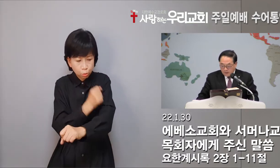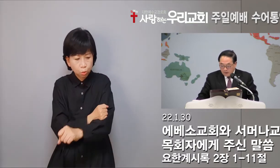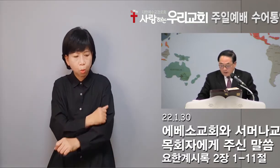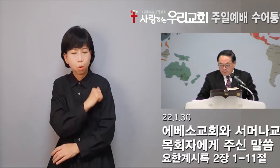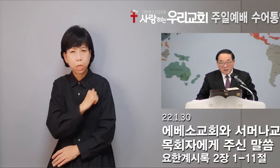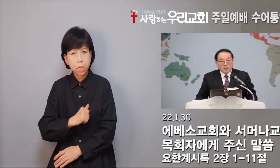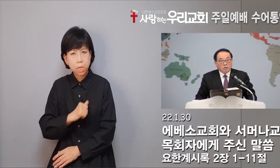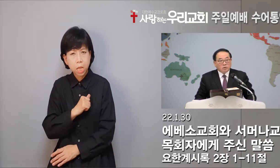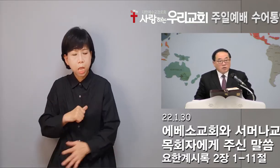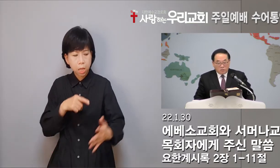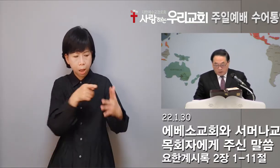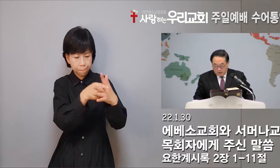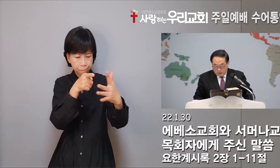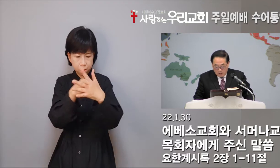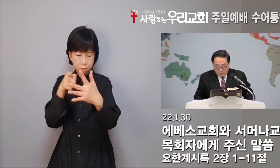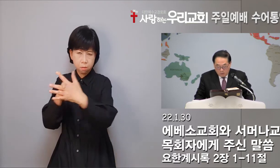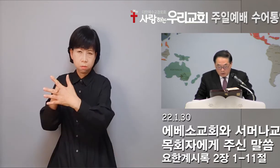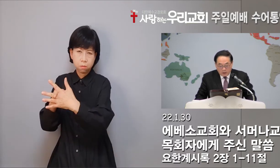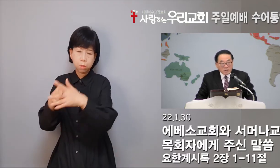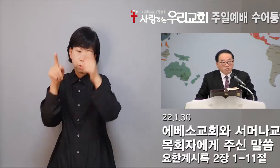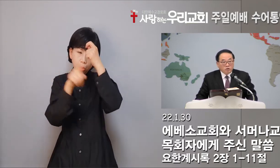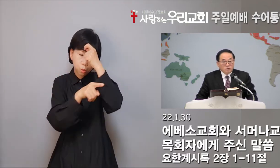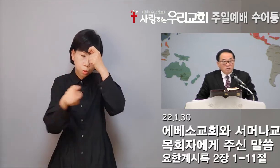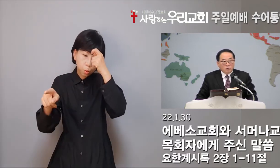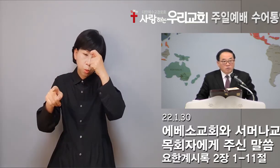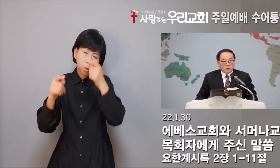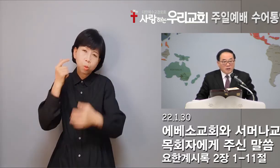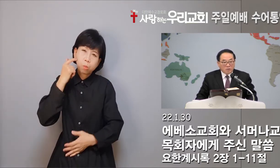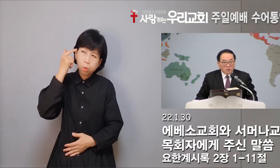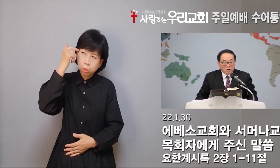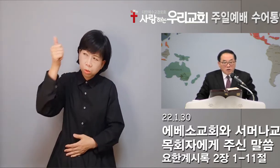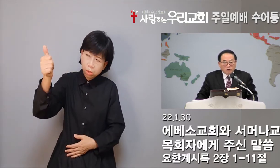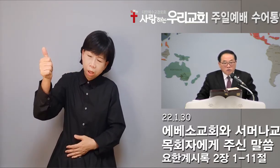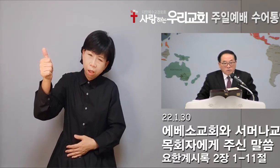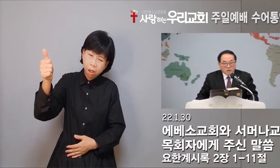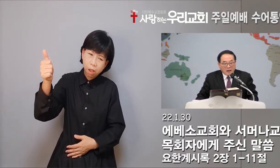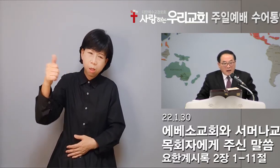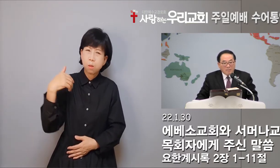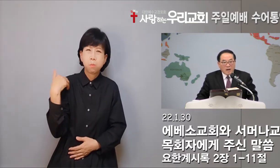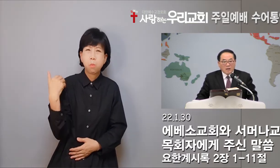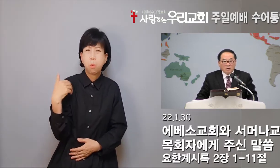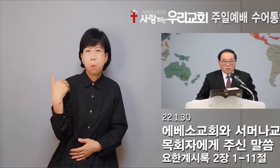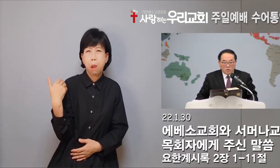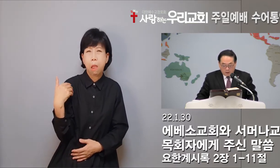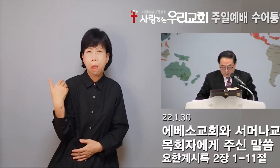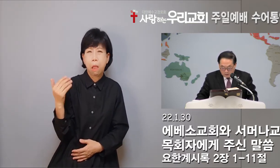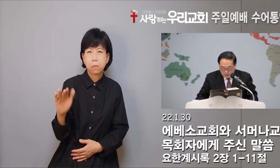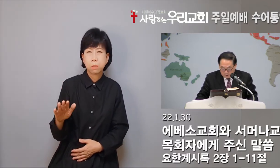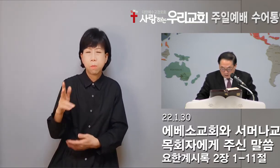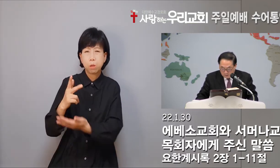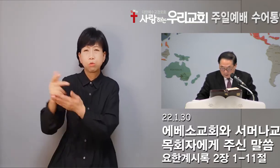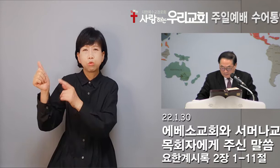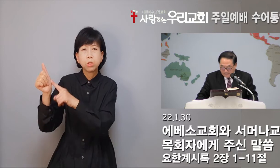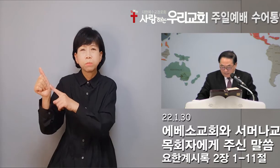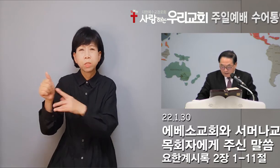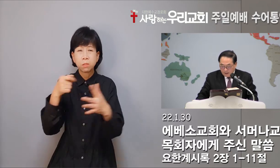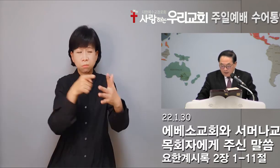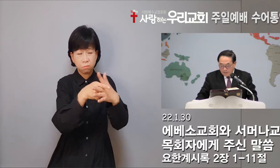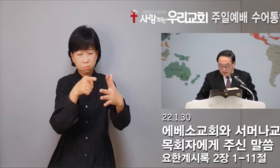것입니다. 때때로 성도들은 목회자의 중심을 모를지라도 주님은 다 파악하고 계셨다는